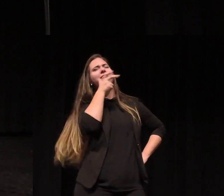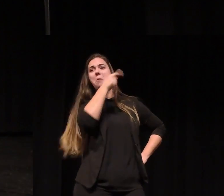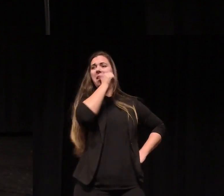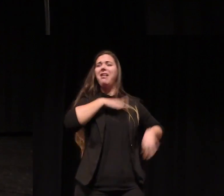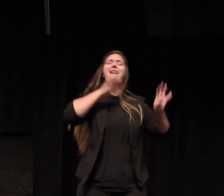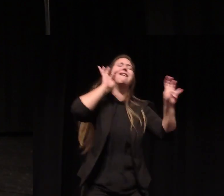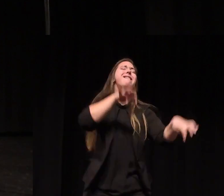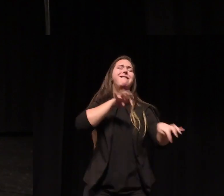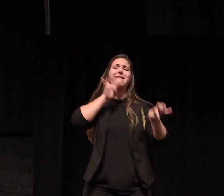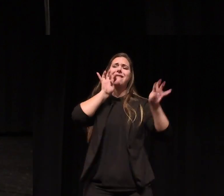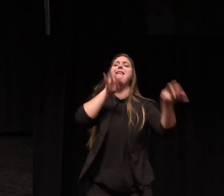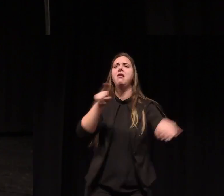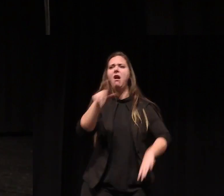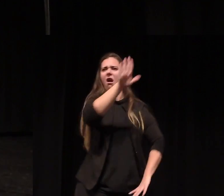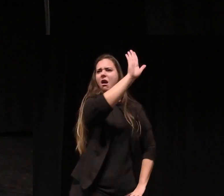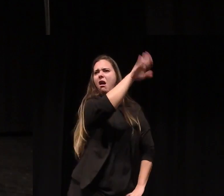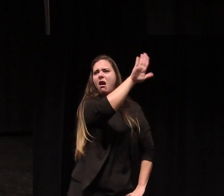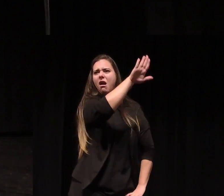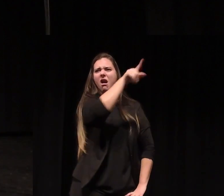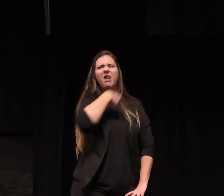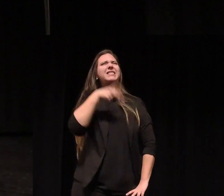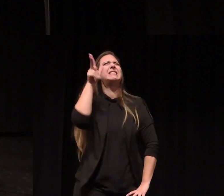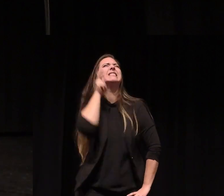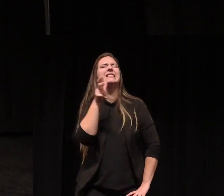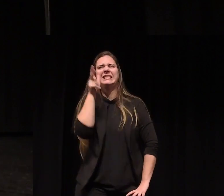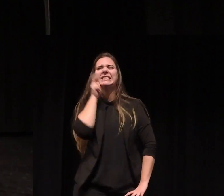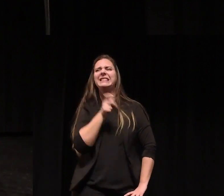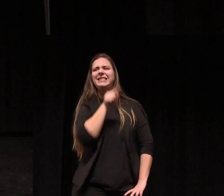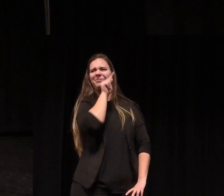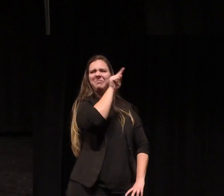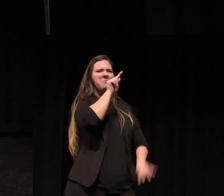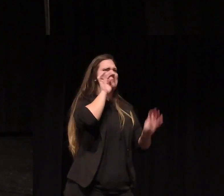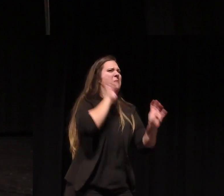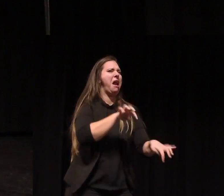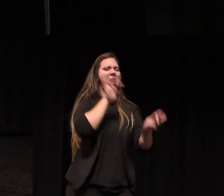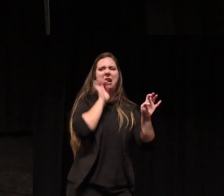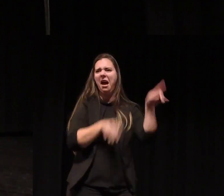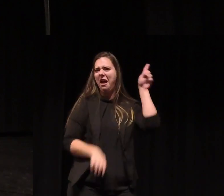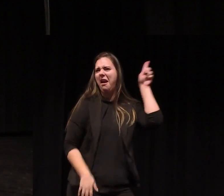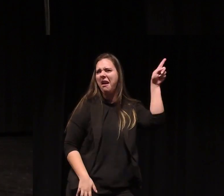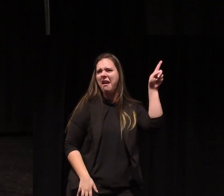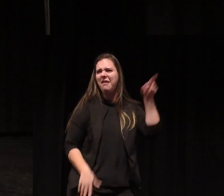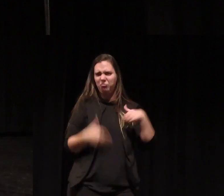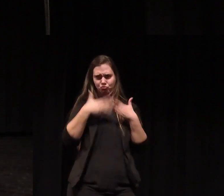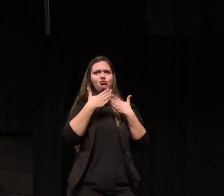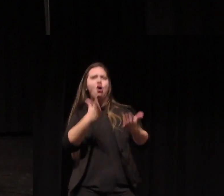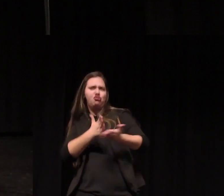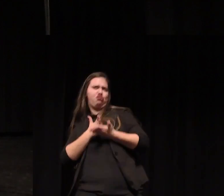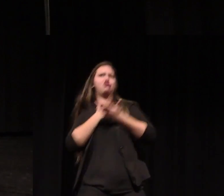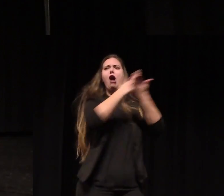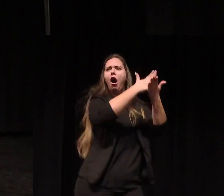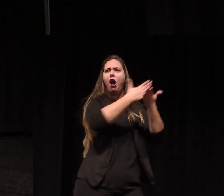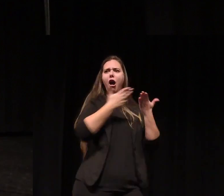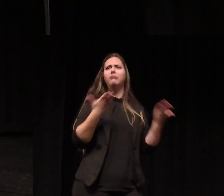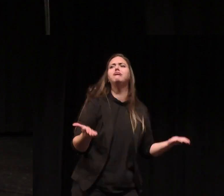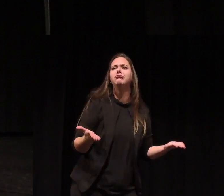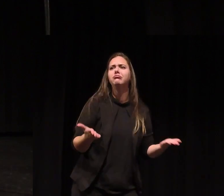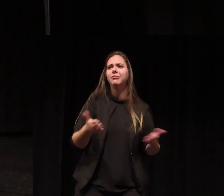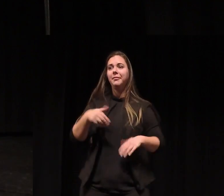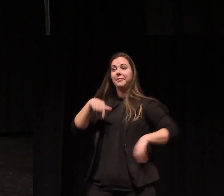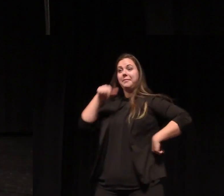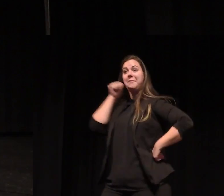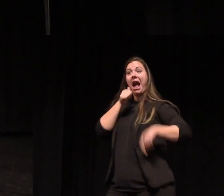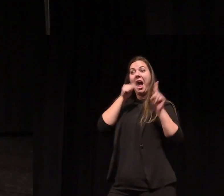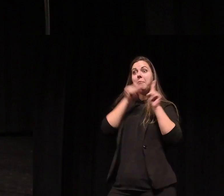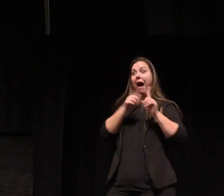Madame, écoute, je vous entends là. Moi, je suis prêt à vous aider. » Alors Clara était tellement contente qu'elle l'a